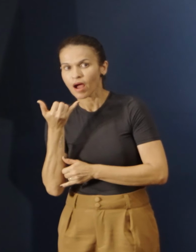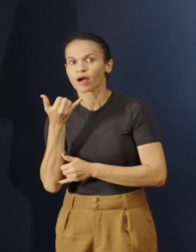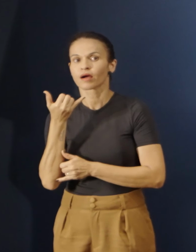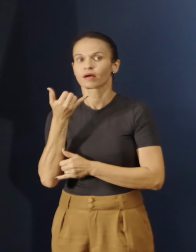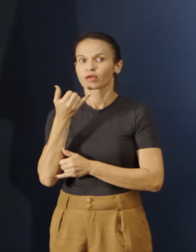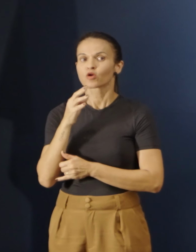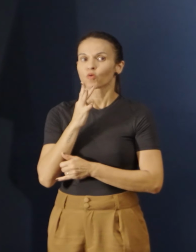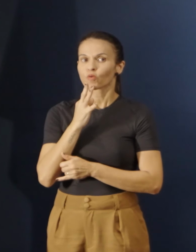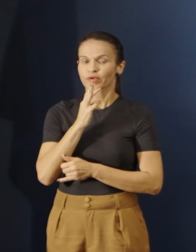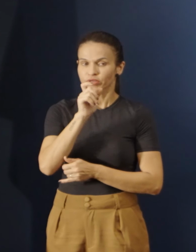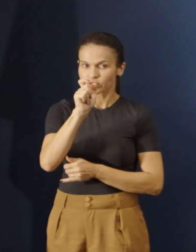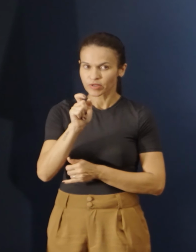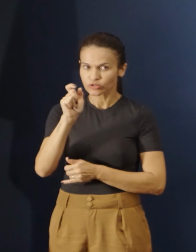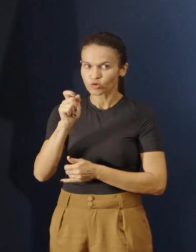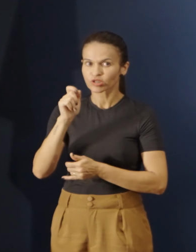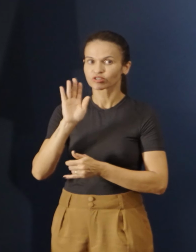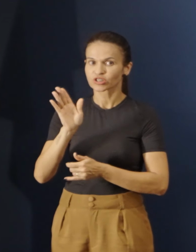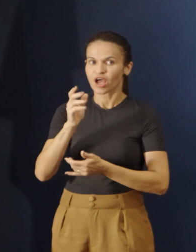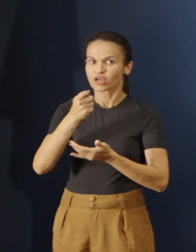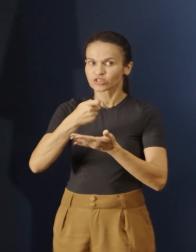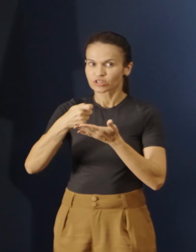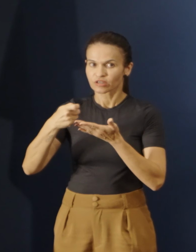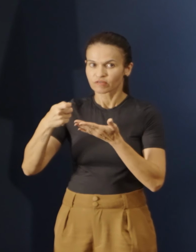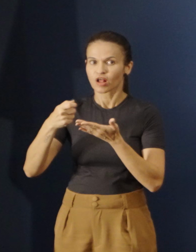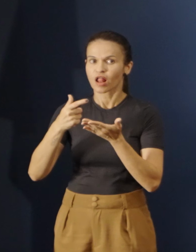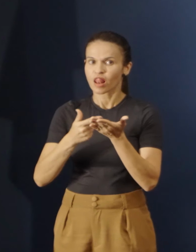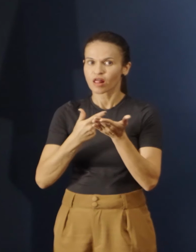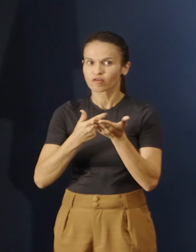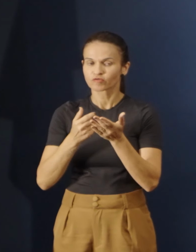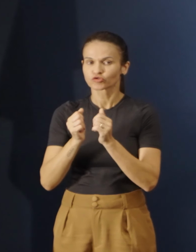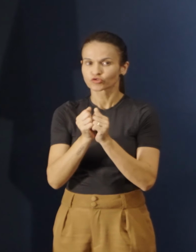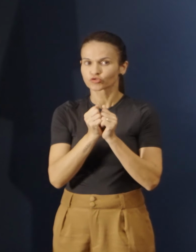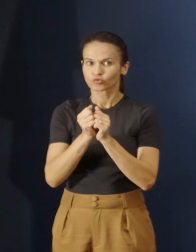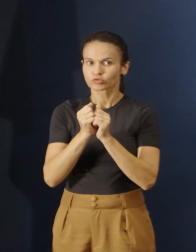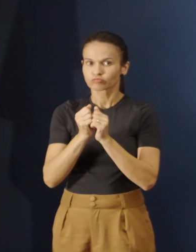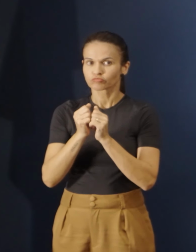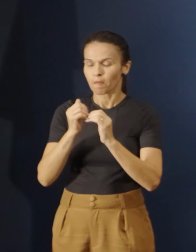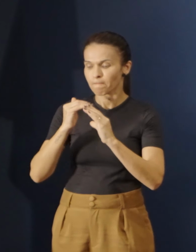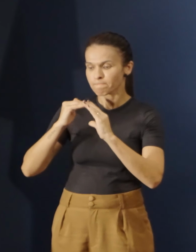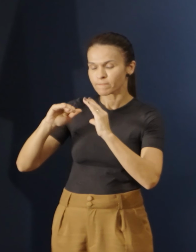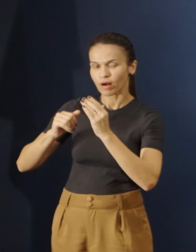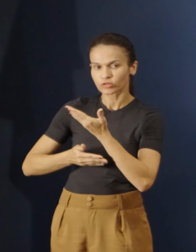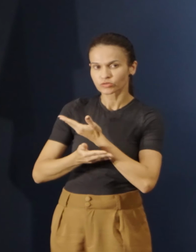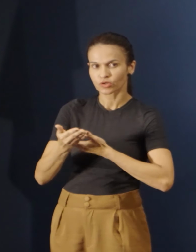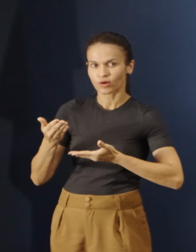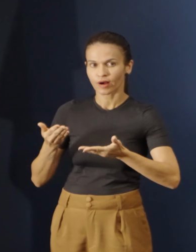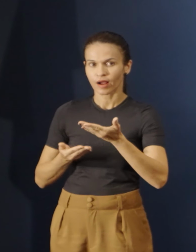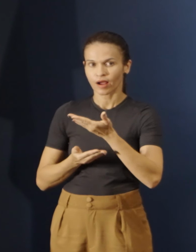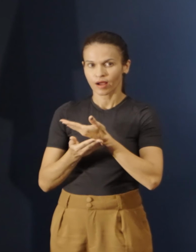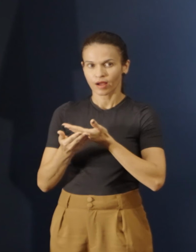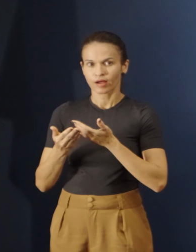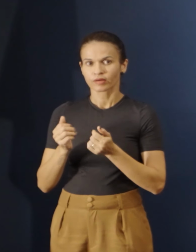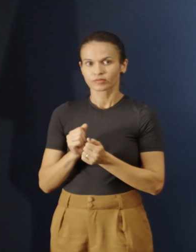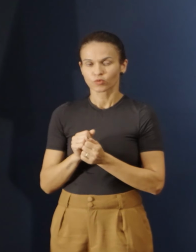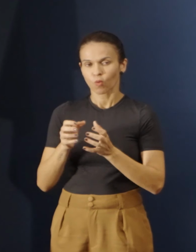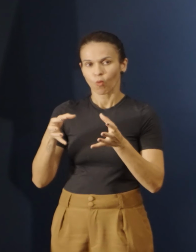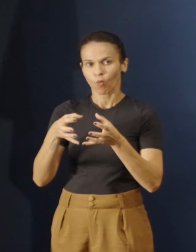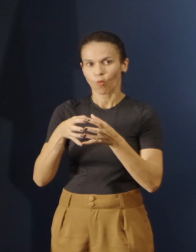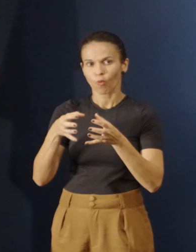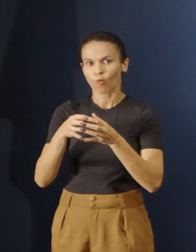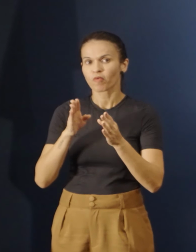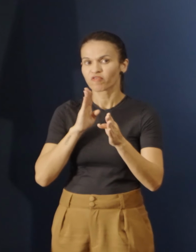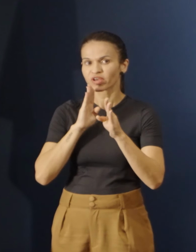eu conheço pessoas que já escreveram livros juntos com mensagens que eram trocadas, né, no inbox deles lá no